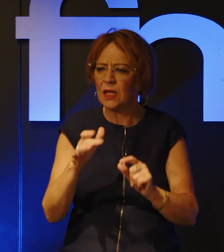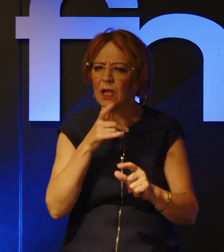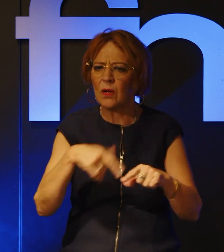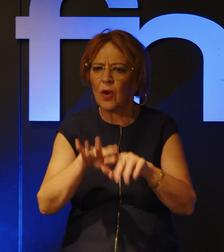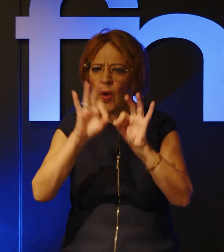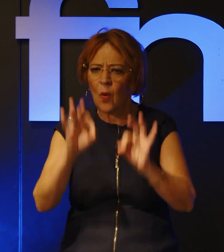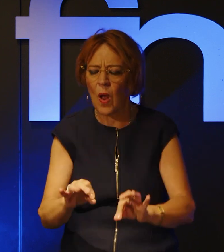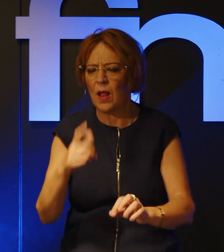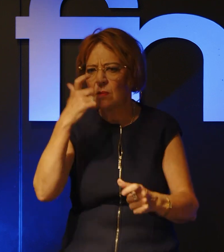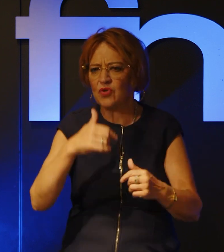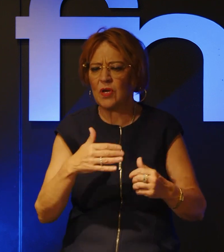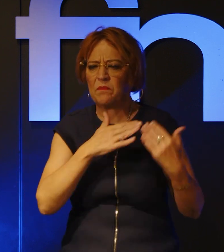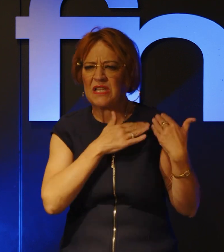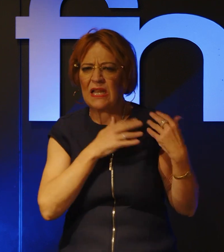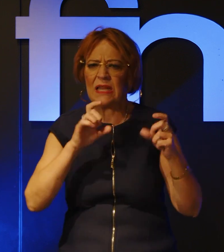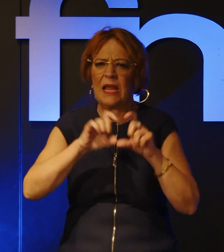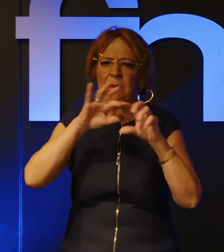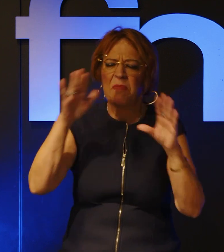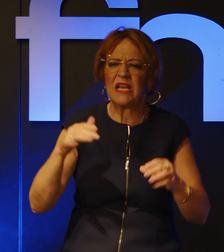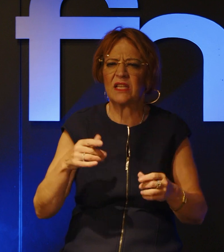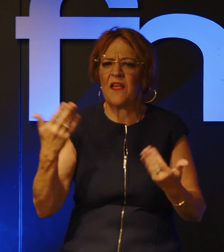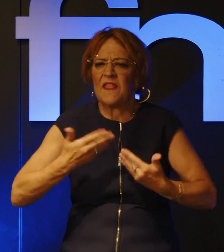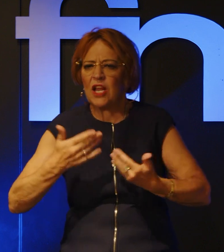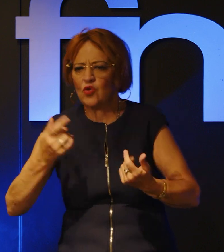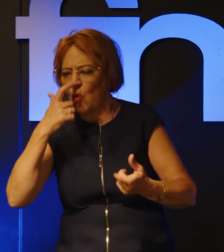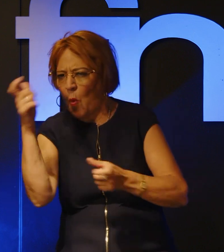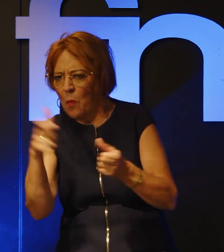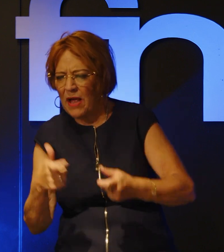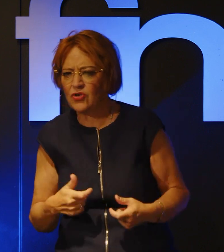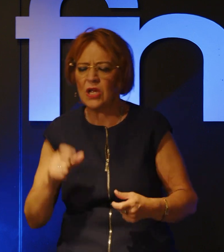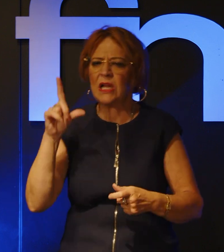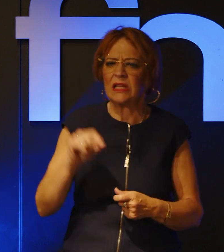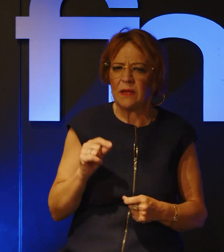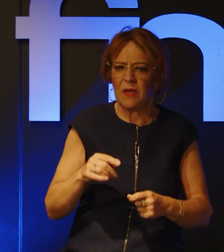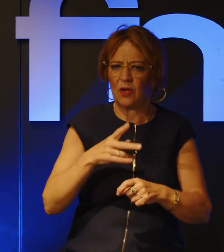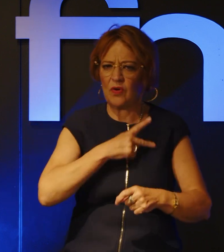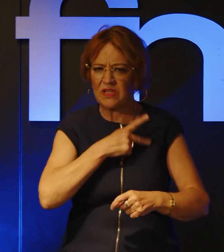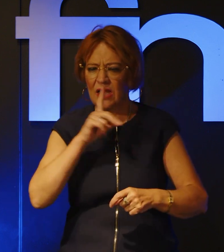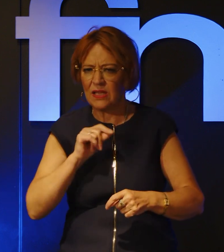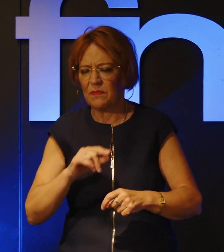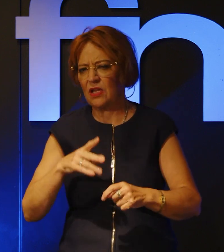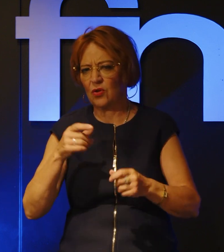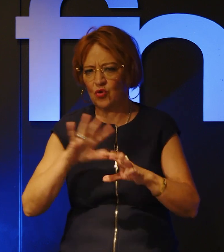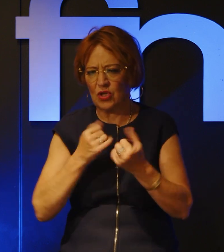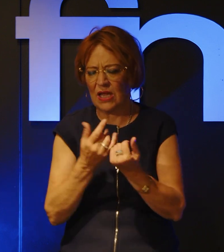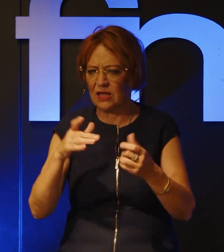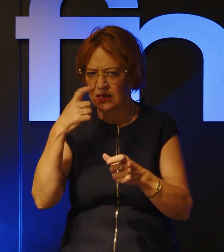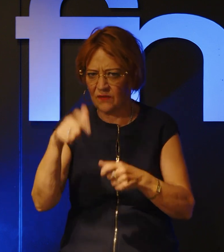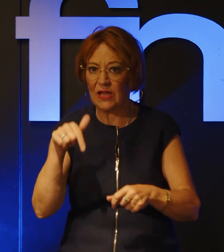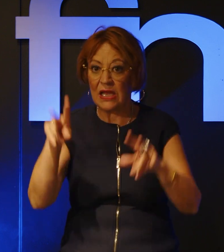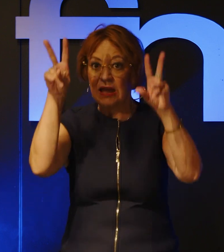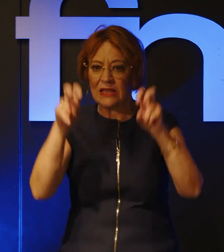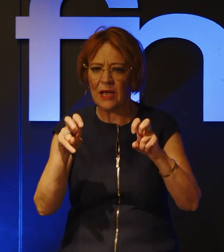representantes de instituições empresas organismos Direitos Humanos universidades e sociedade civil nesta primeira edição abordamos o